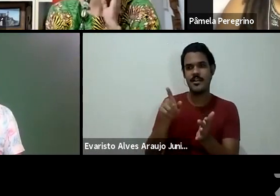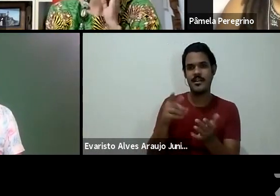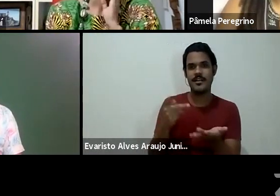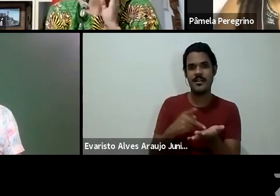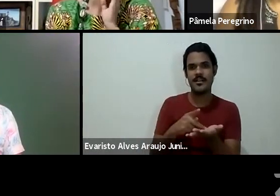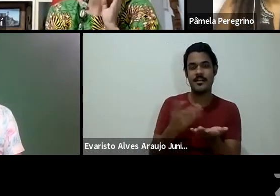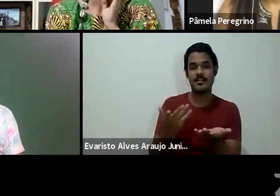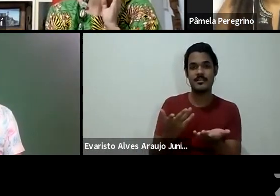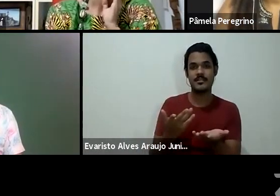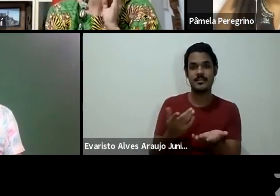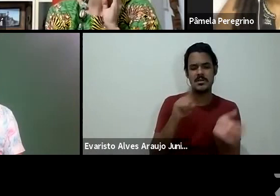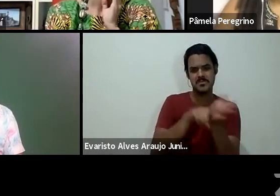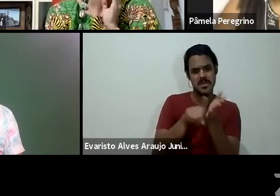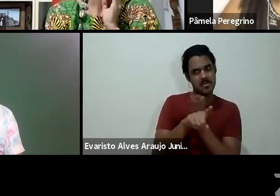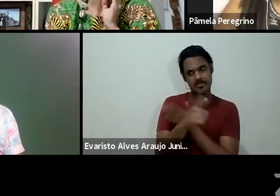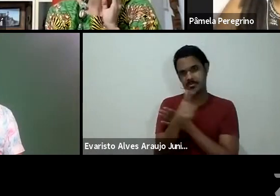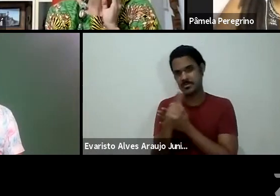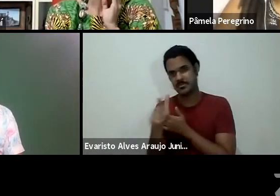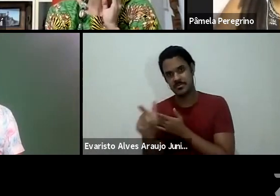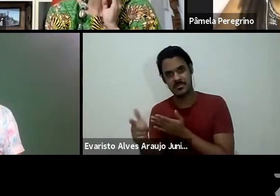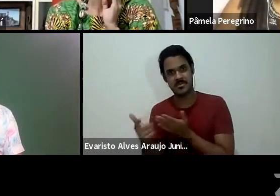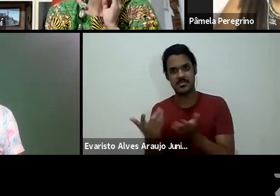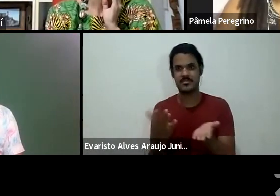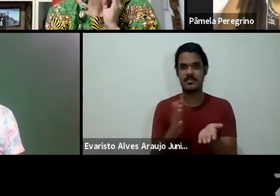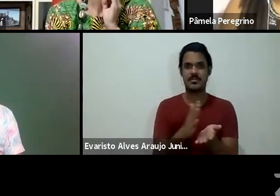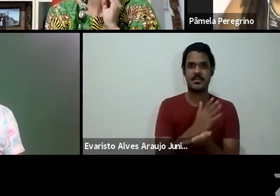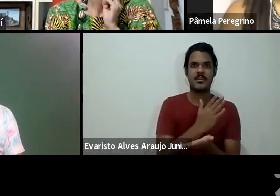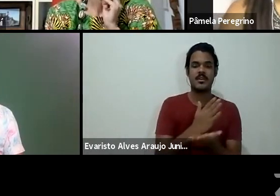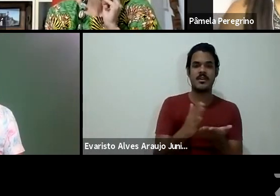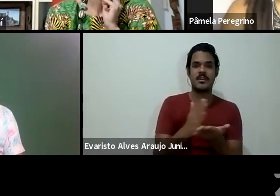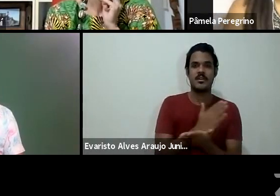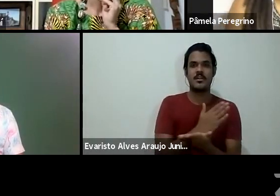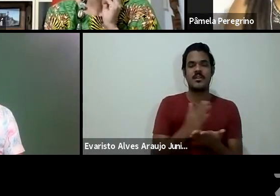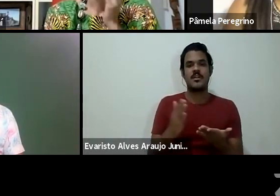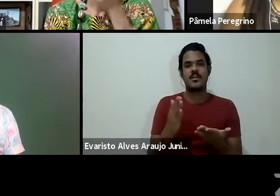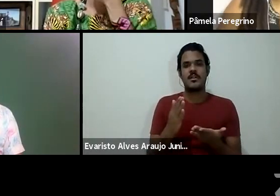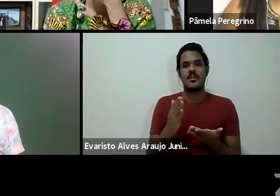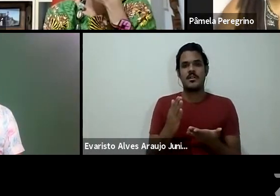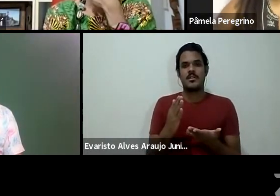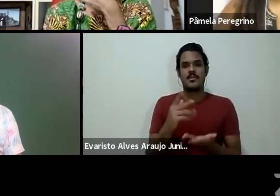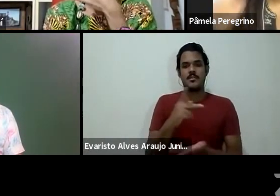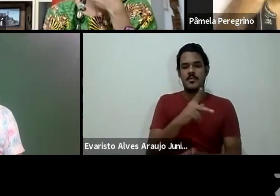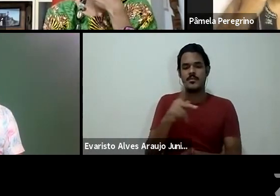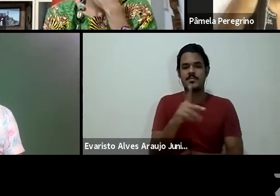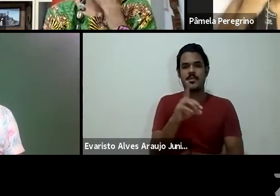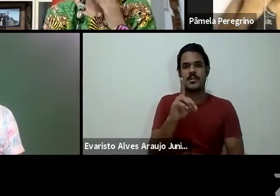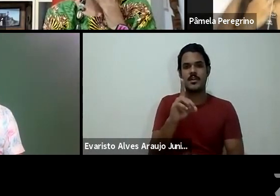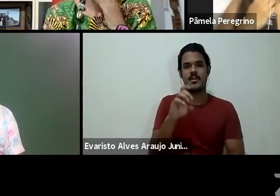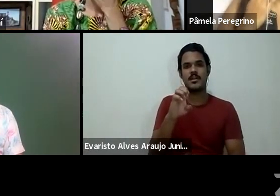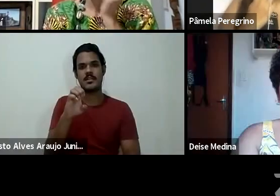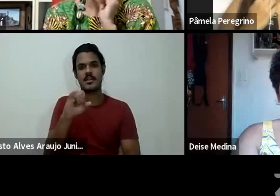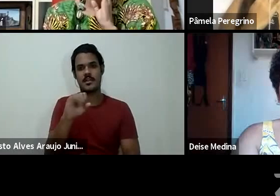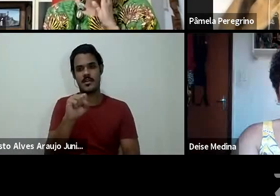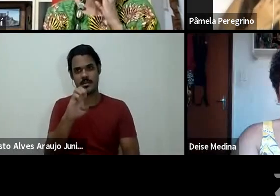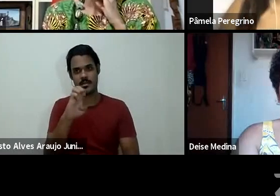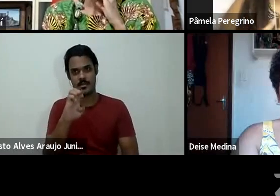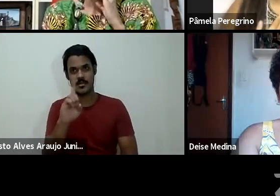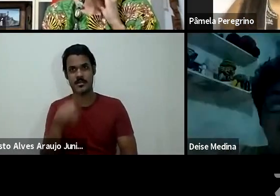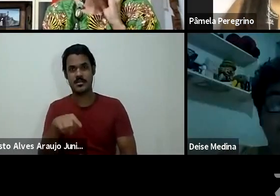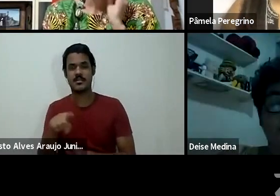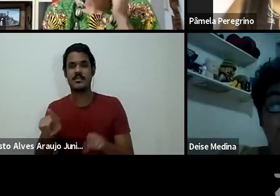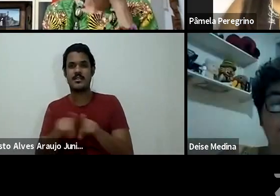Não tem nenhuma pergunta? A professora Deise ainda está sem o ou sem a câmera, professora, e o Ednilson